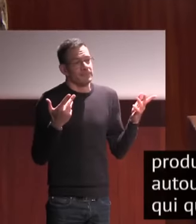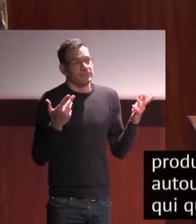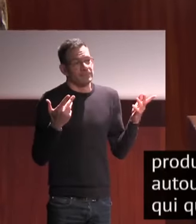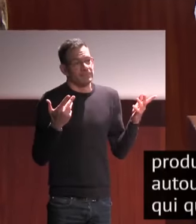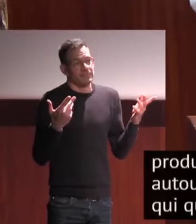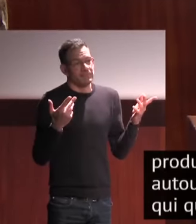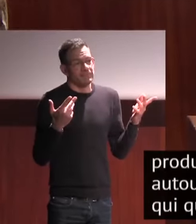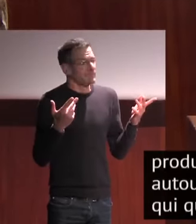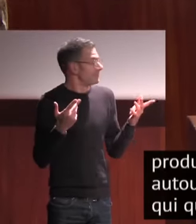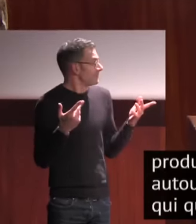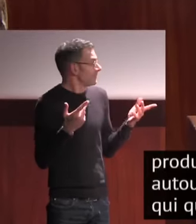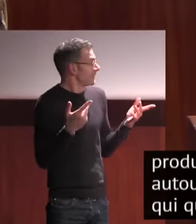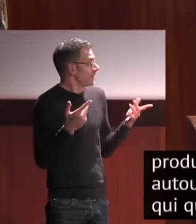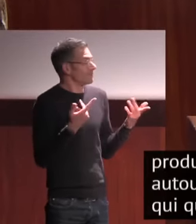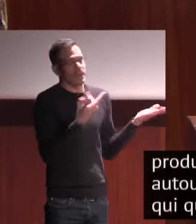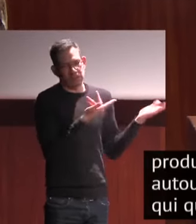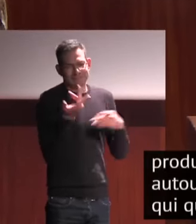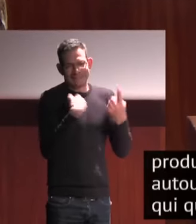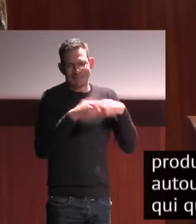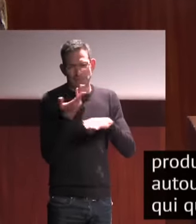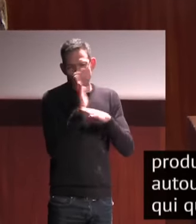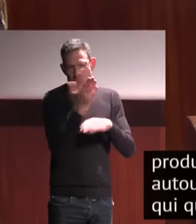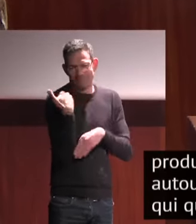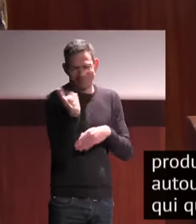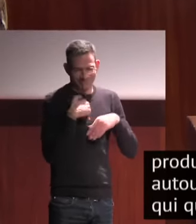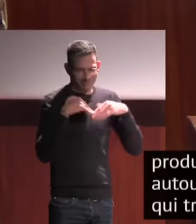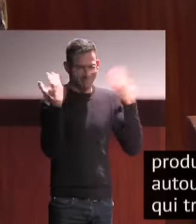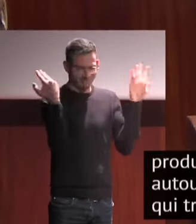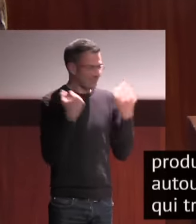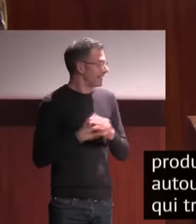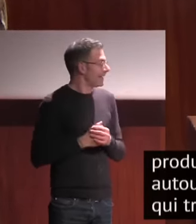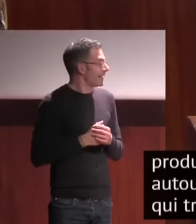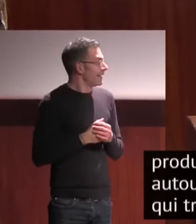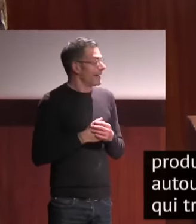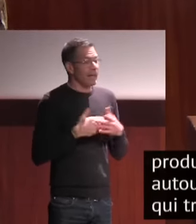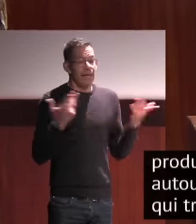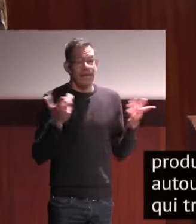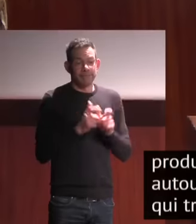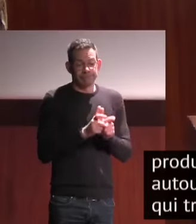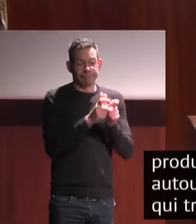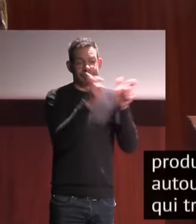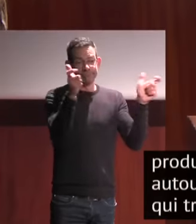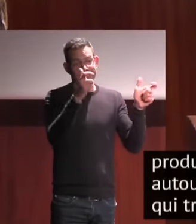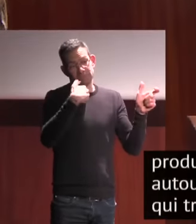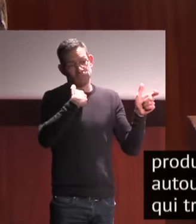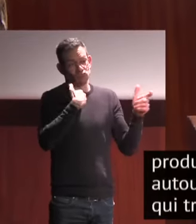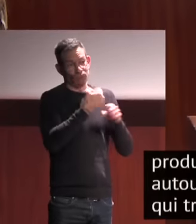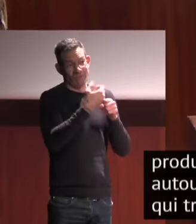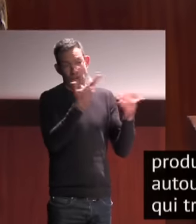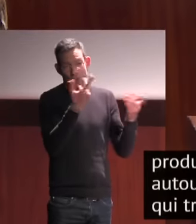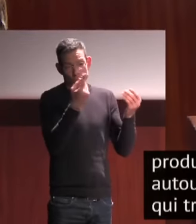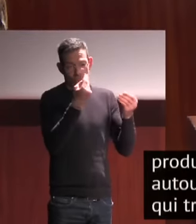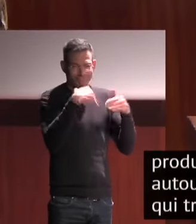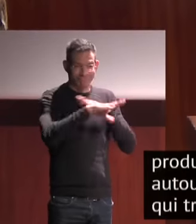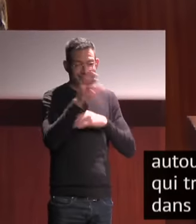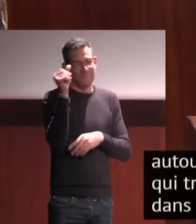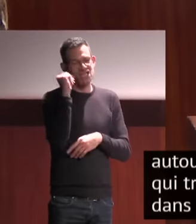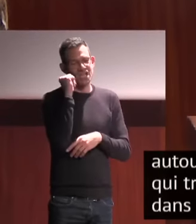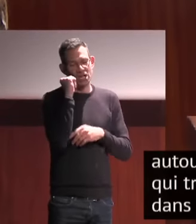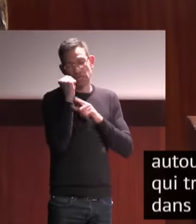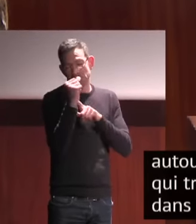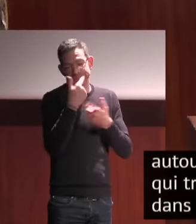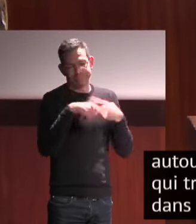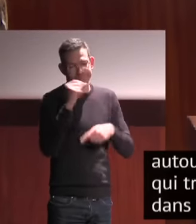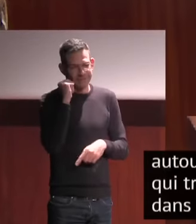Et j'ai pas signé mon prénom tout à l'heure. Et le nom signé de l'établissement dans lequel je travaille, c'est Saint-Jacques. Et